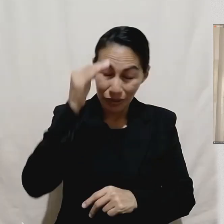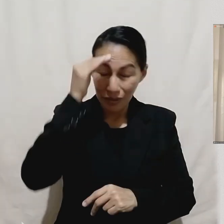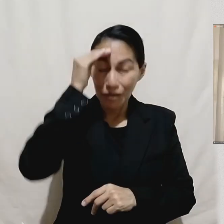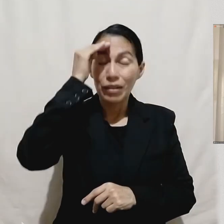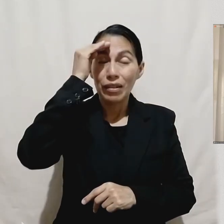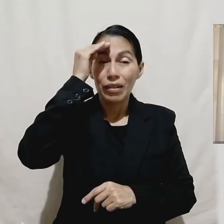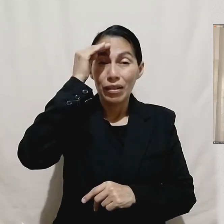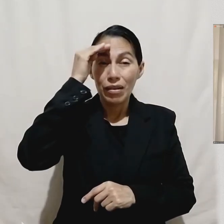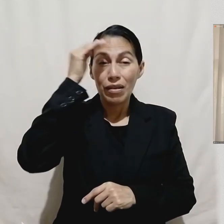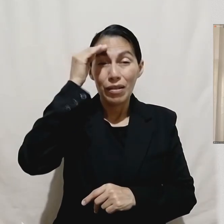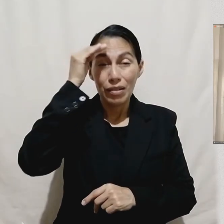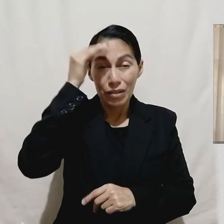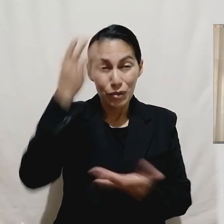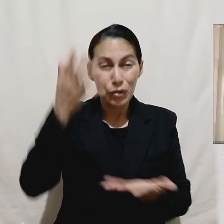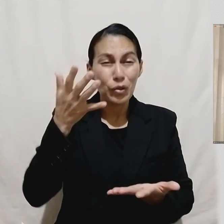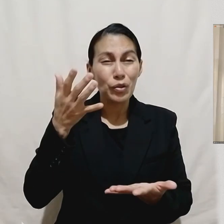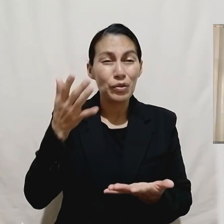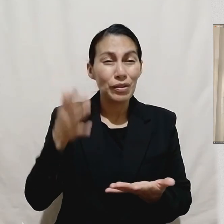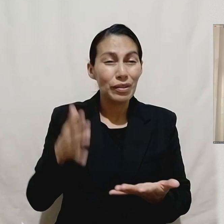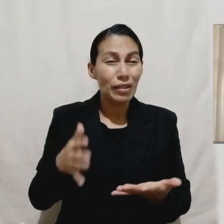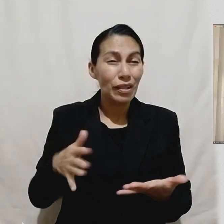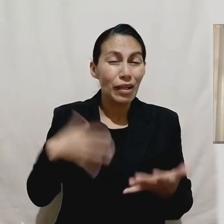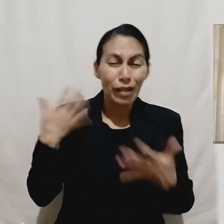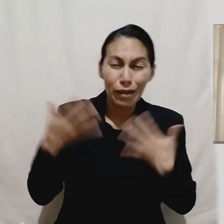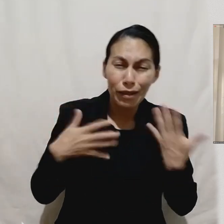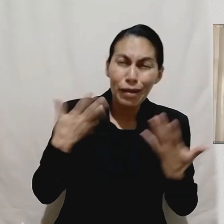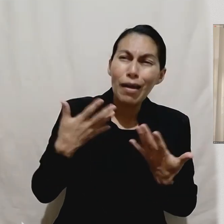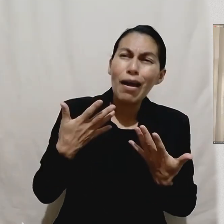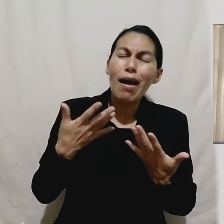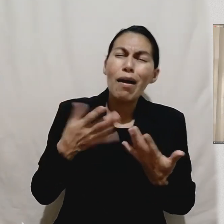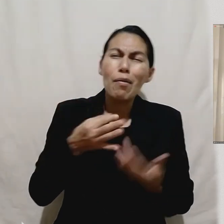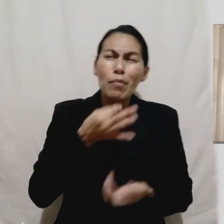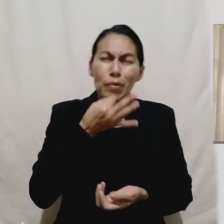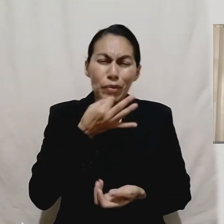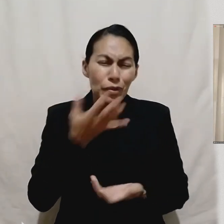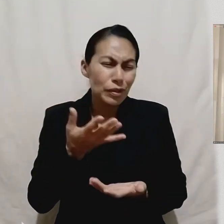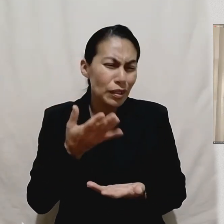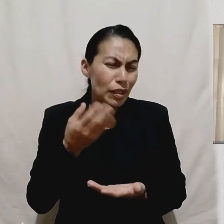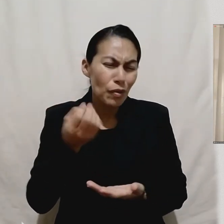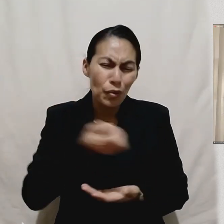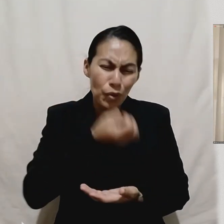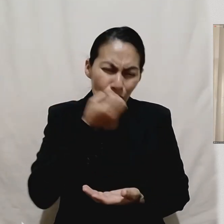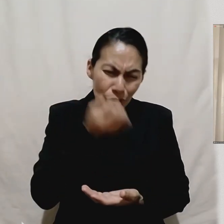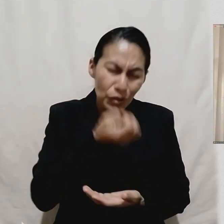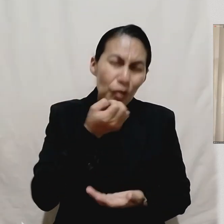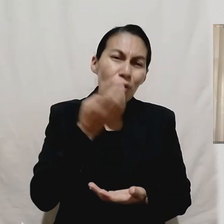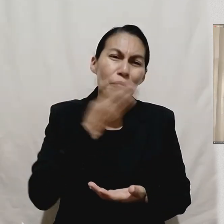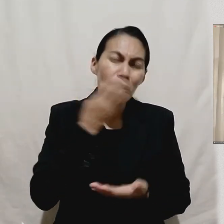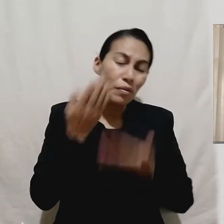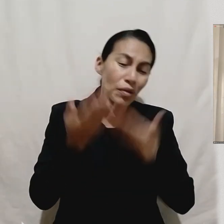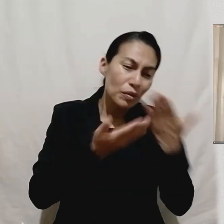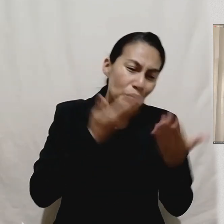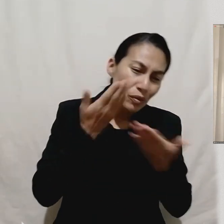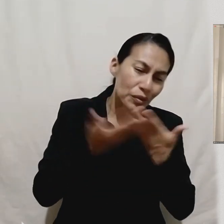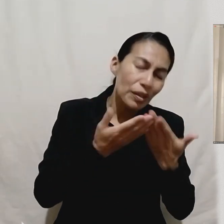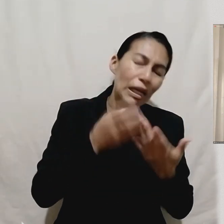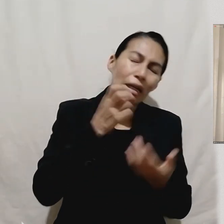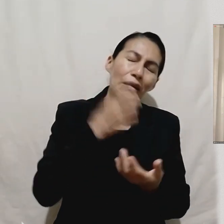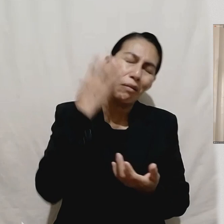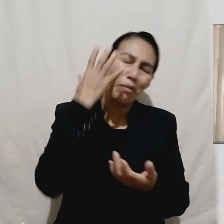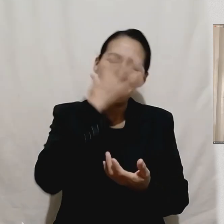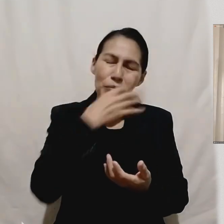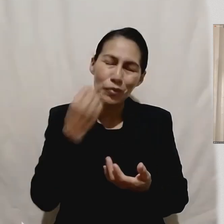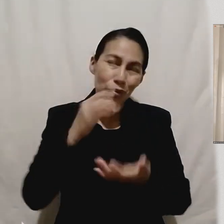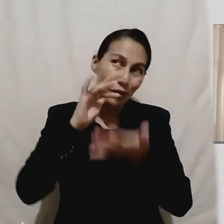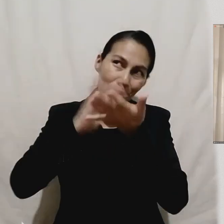reflexión de entusiasmo por la palabra de Dios y la oración recuerden ustedes que